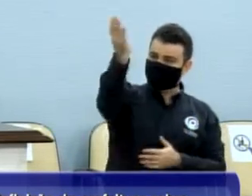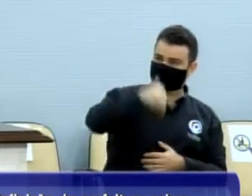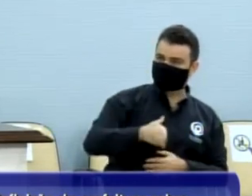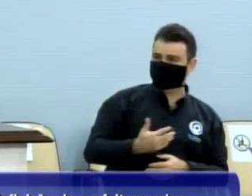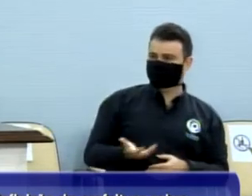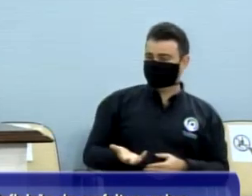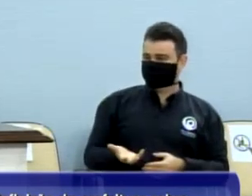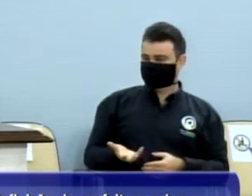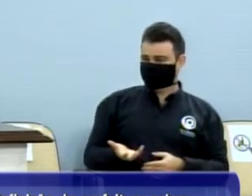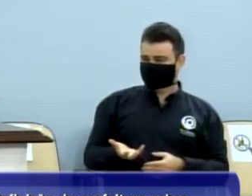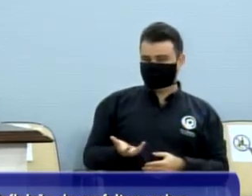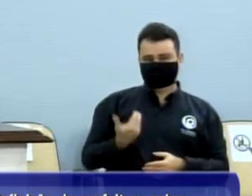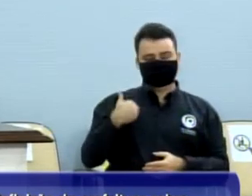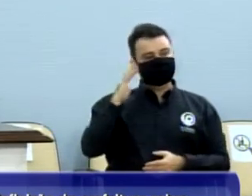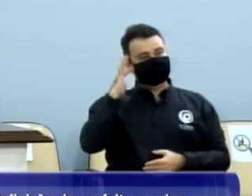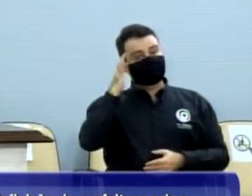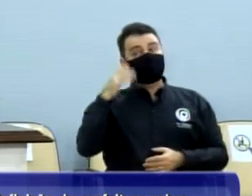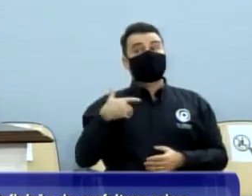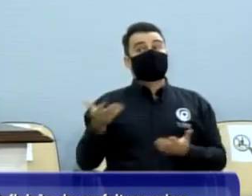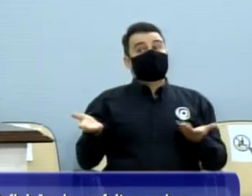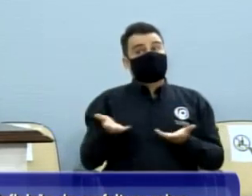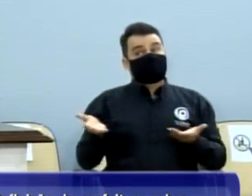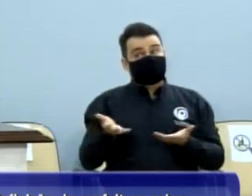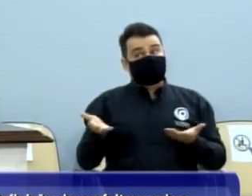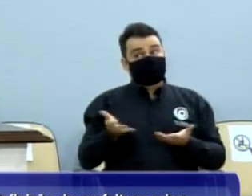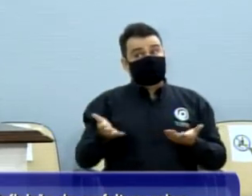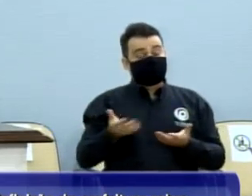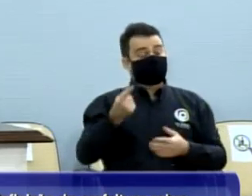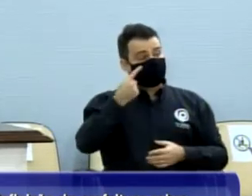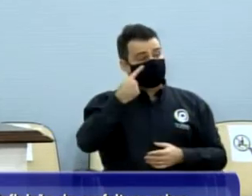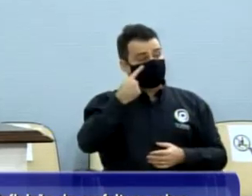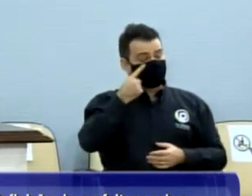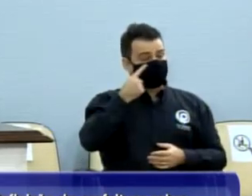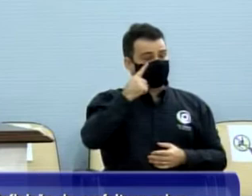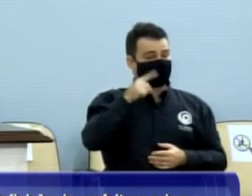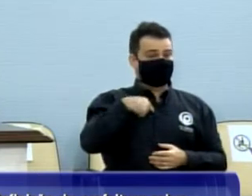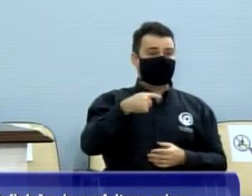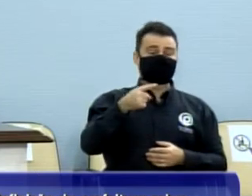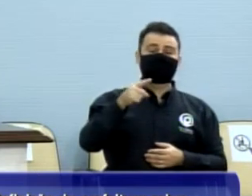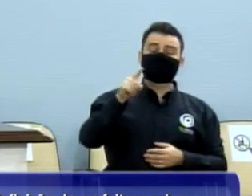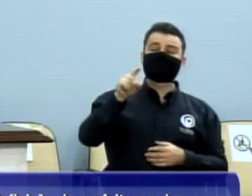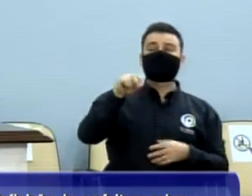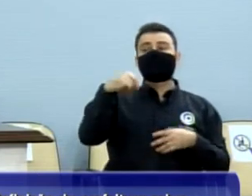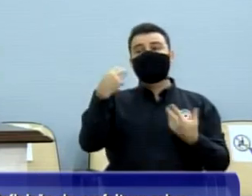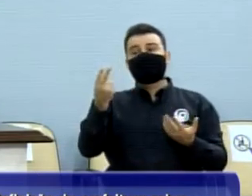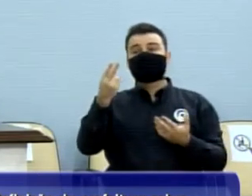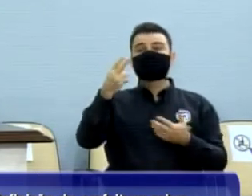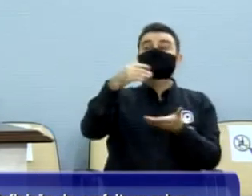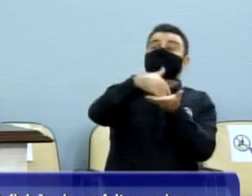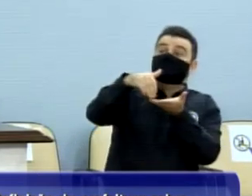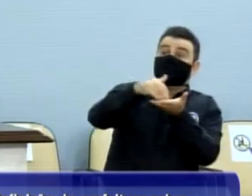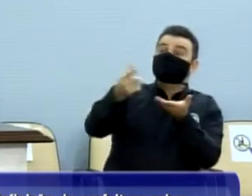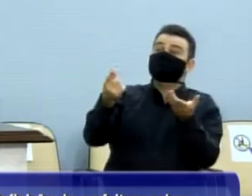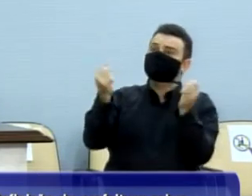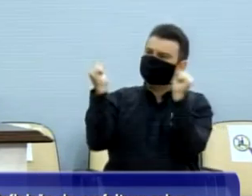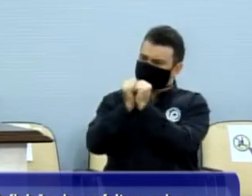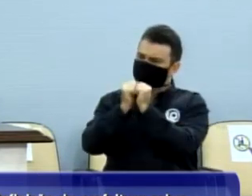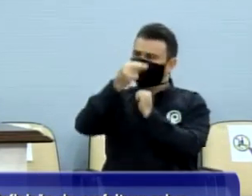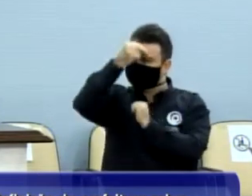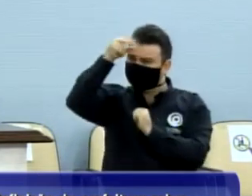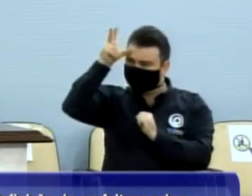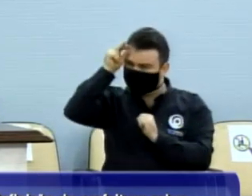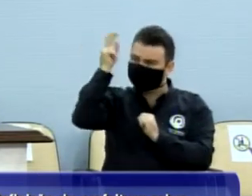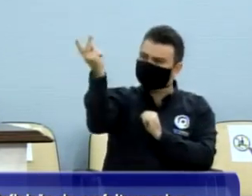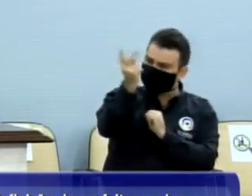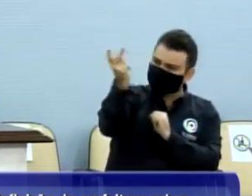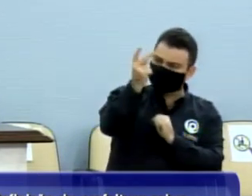vereadores, poderíamos hoje ligar para o China, China, marca um horário com o prefeito, porque as